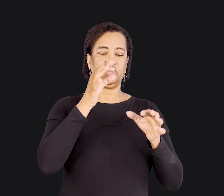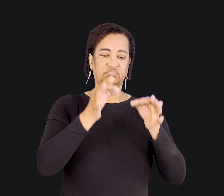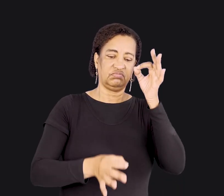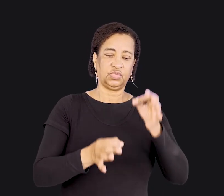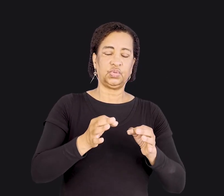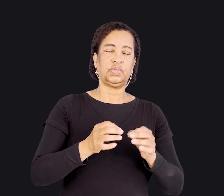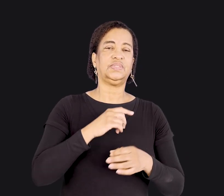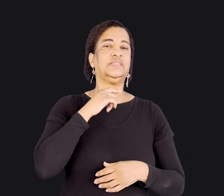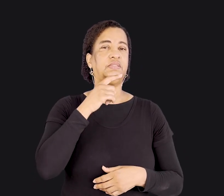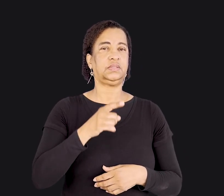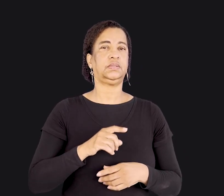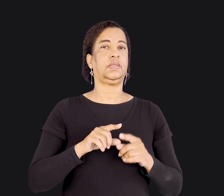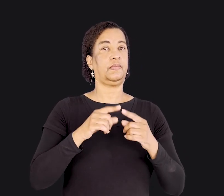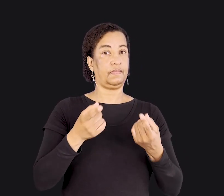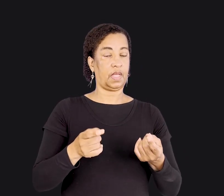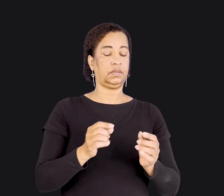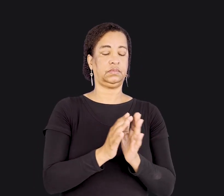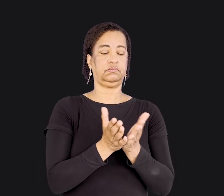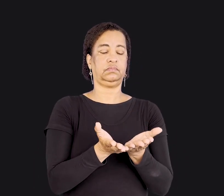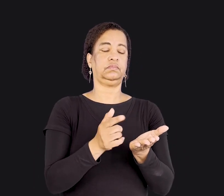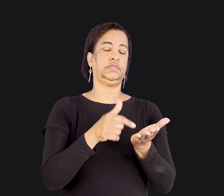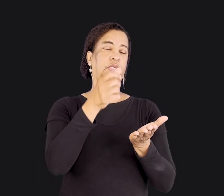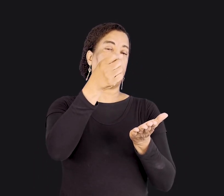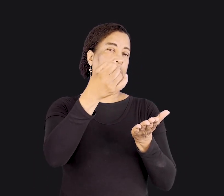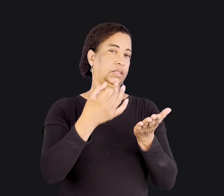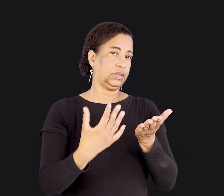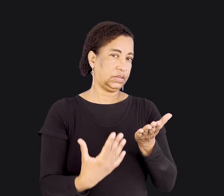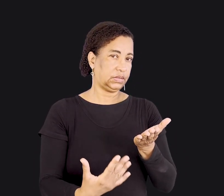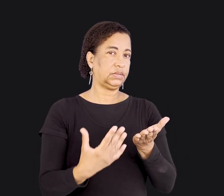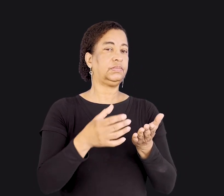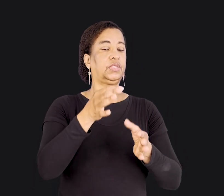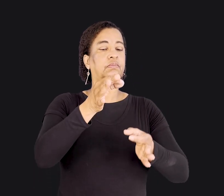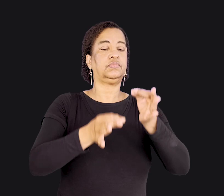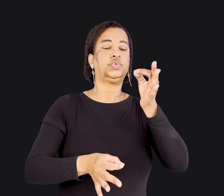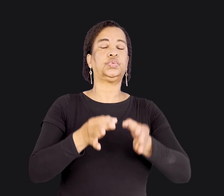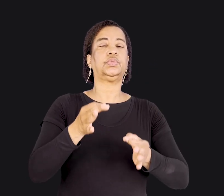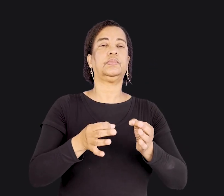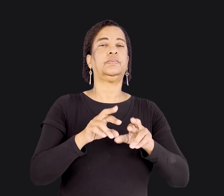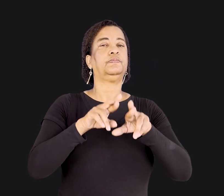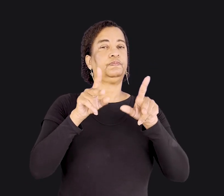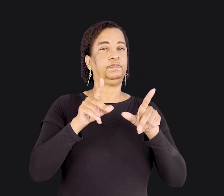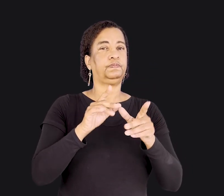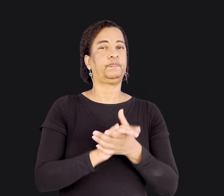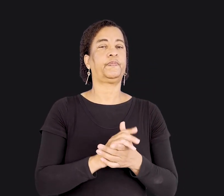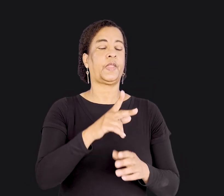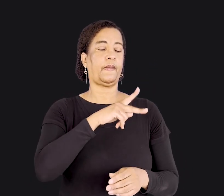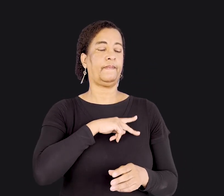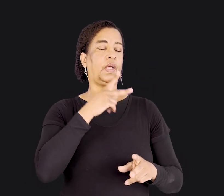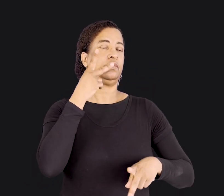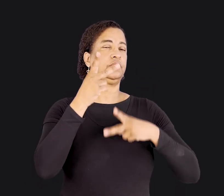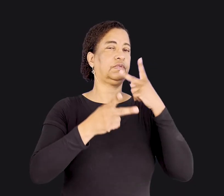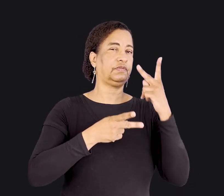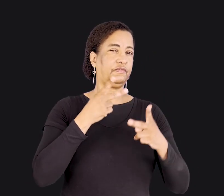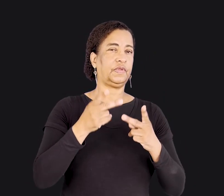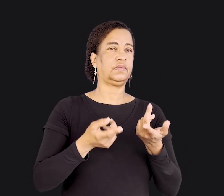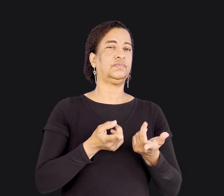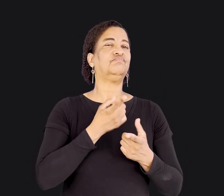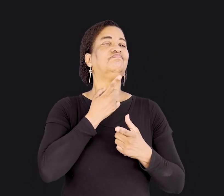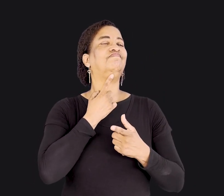ninguém. Mas não é bem isso que as Escrituras dizem a respeito do julgamento. Paulo aqui está falando sobre as intenções